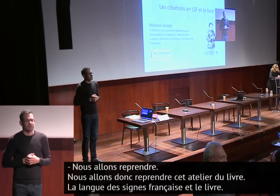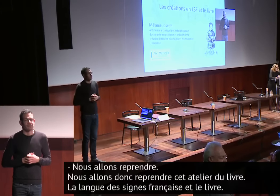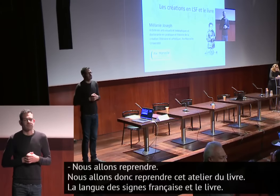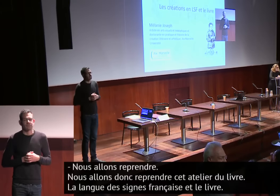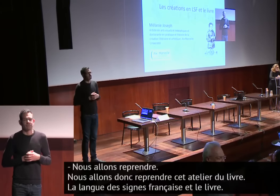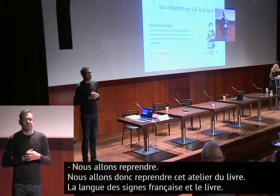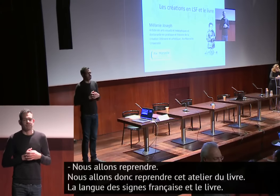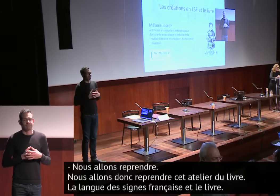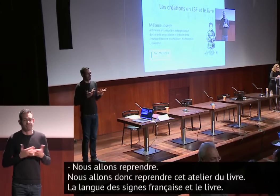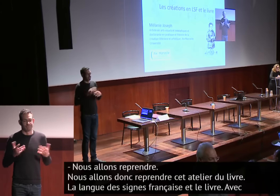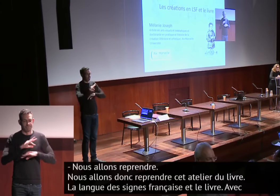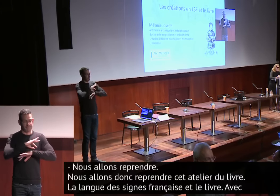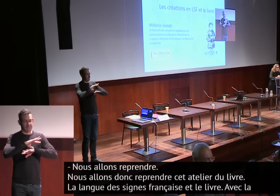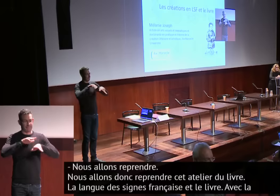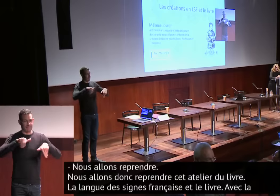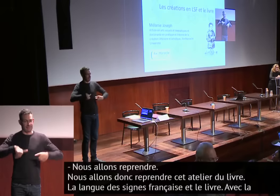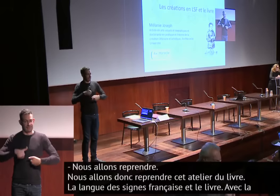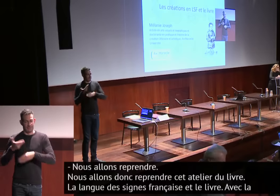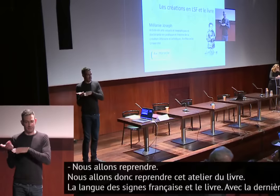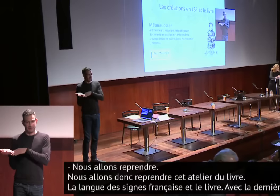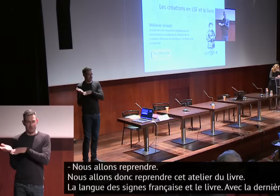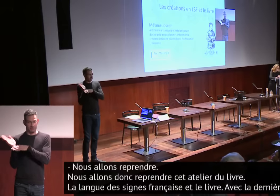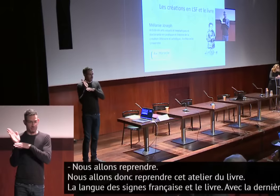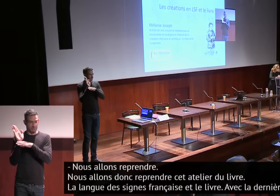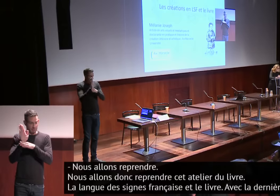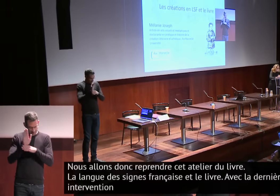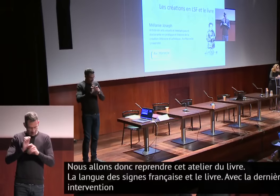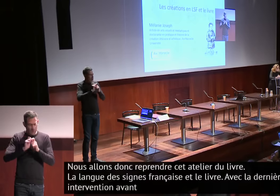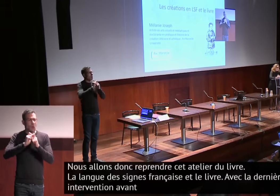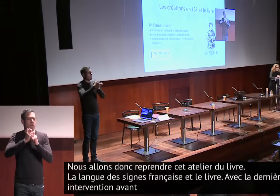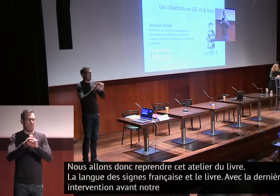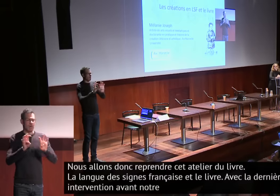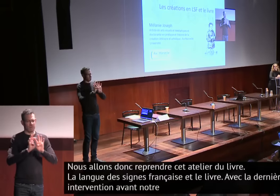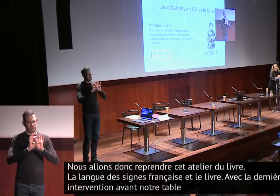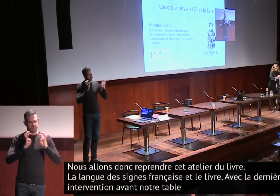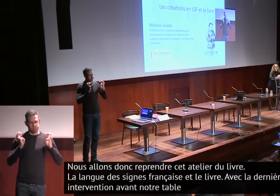Avec la dernière intervention avant notre table ronde,